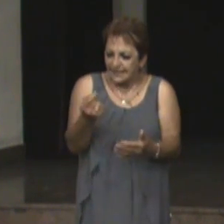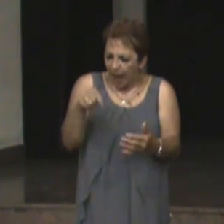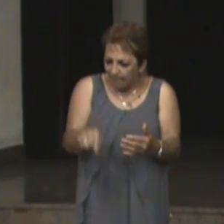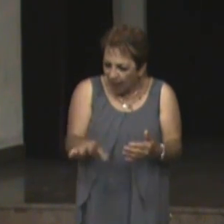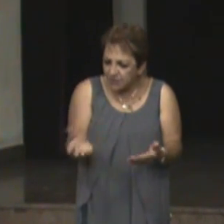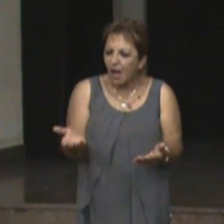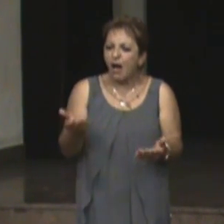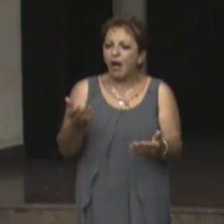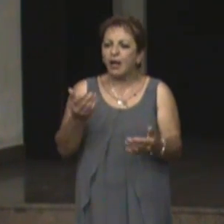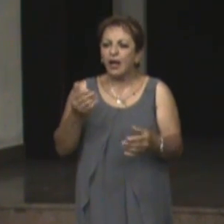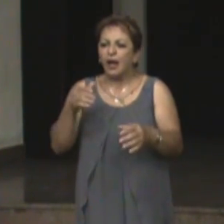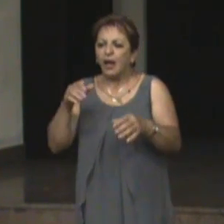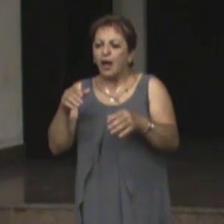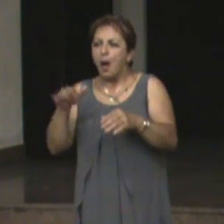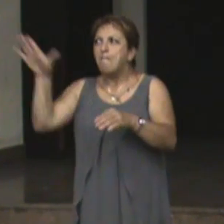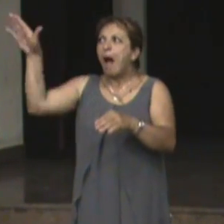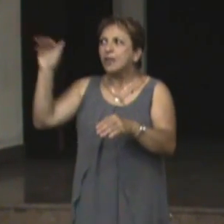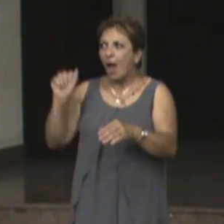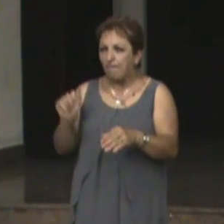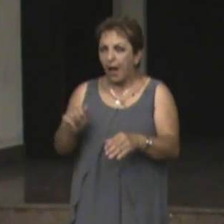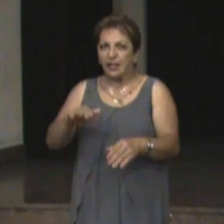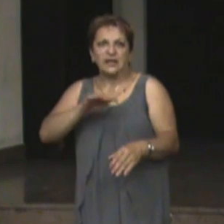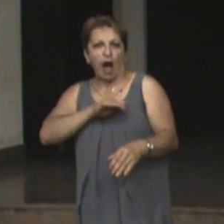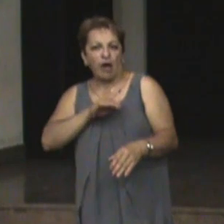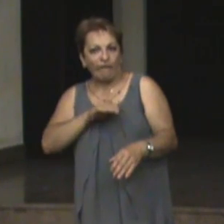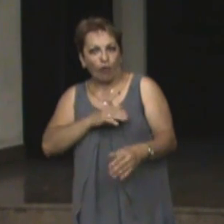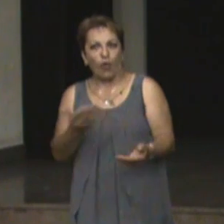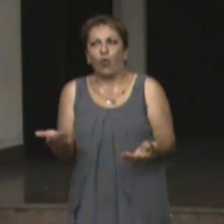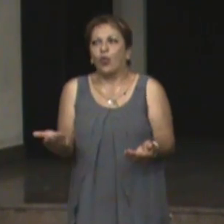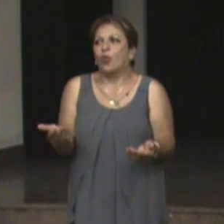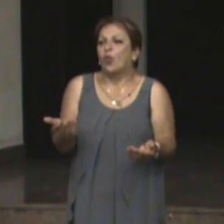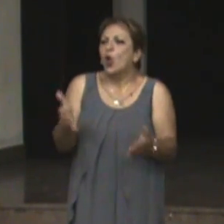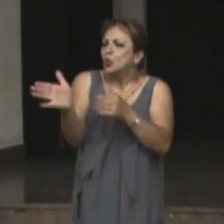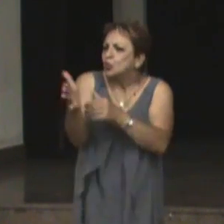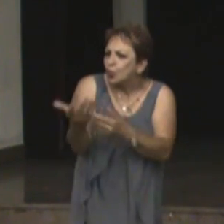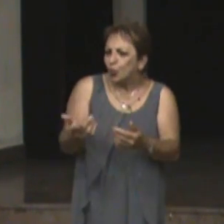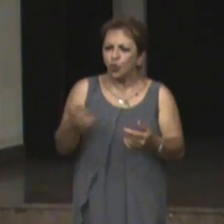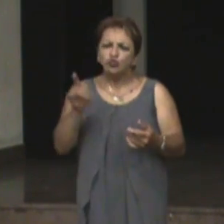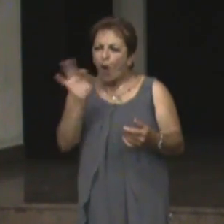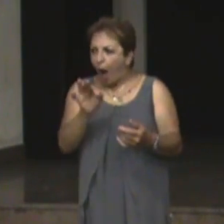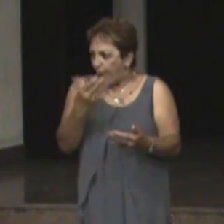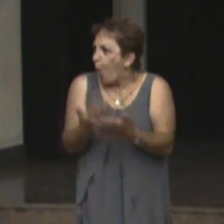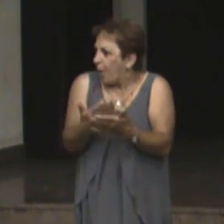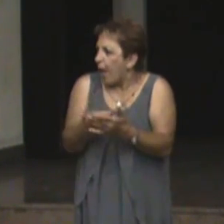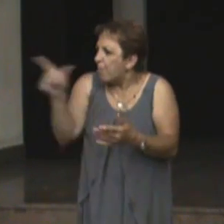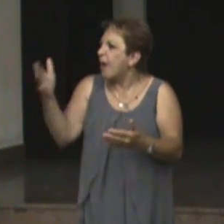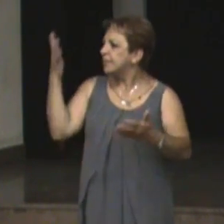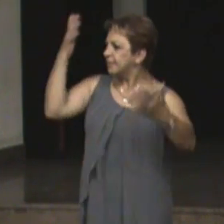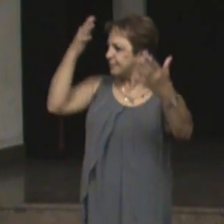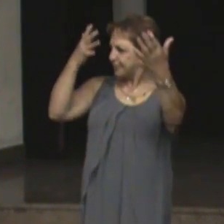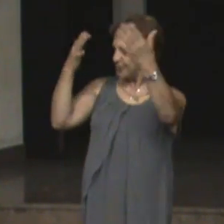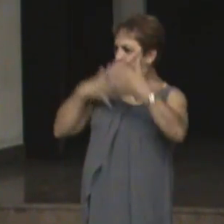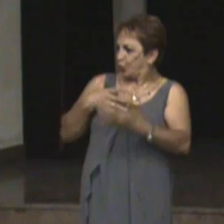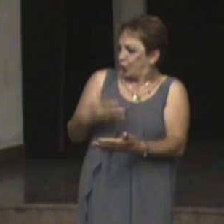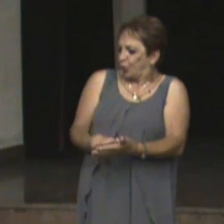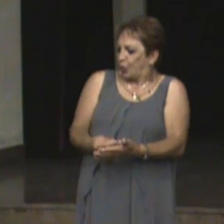հենց այս օրինակը, ինչի հենց այս տարբերակը առակի մեջ, և առիթ է տալիս